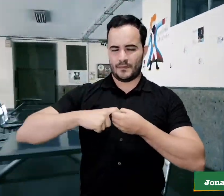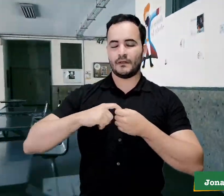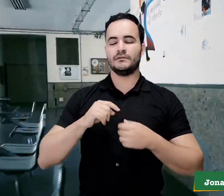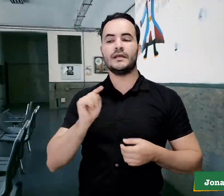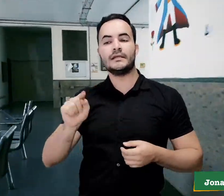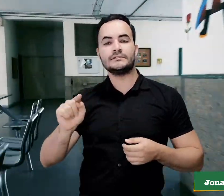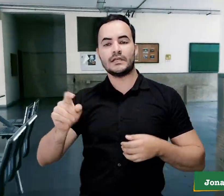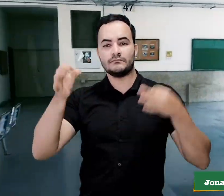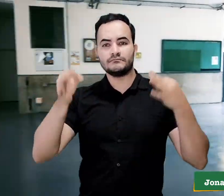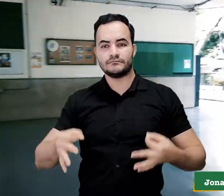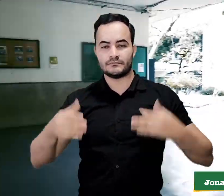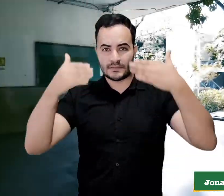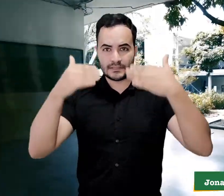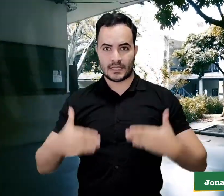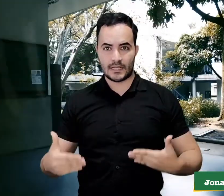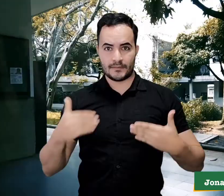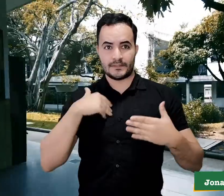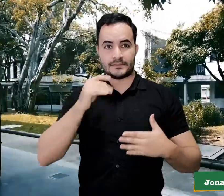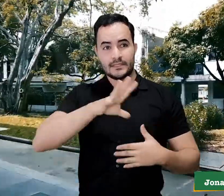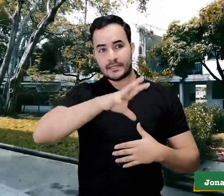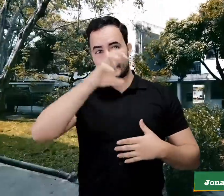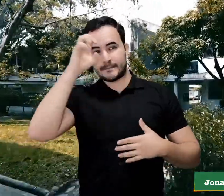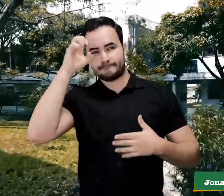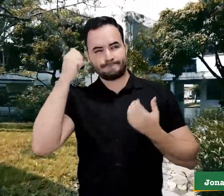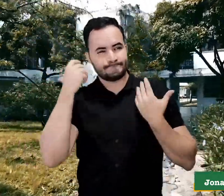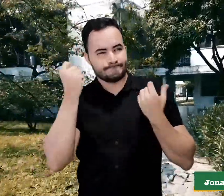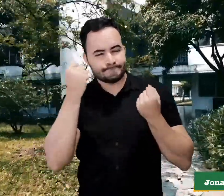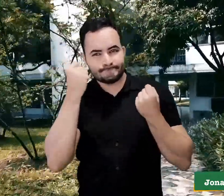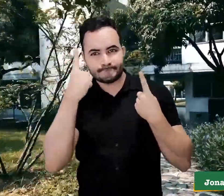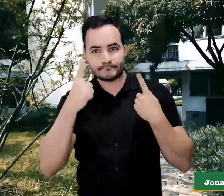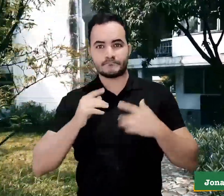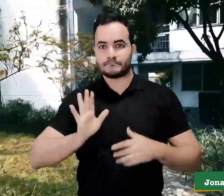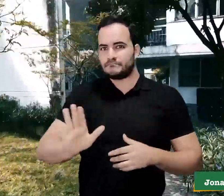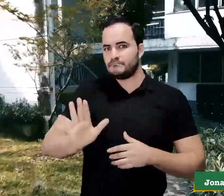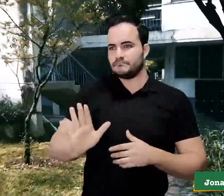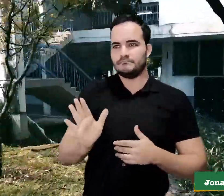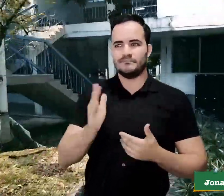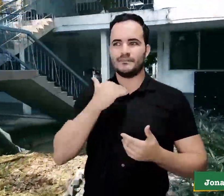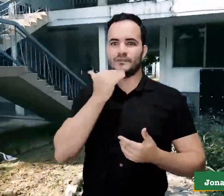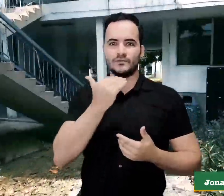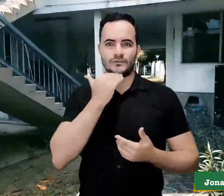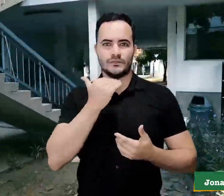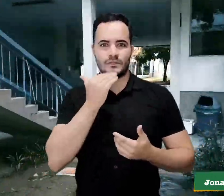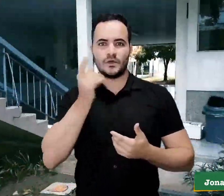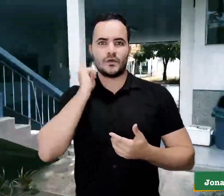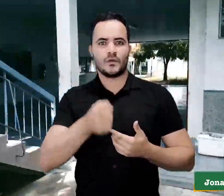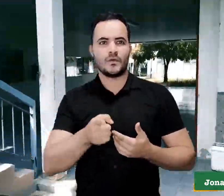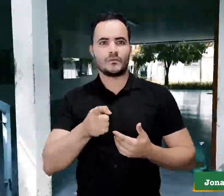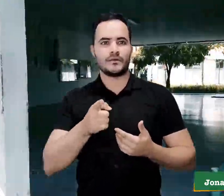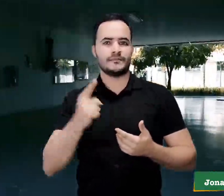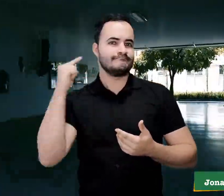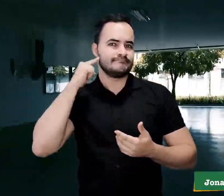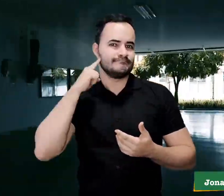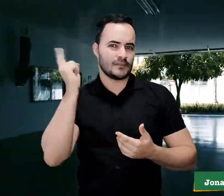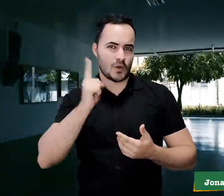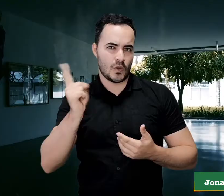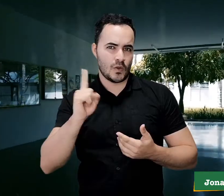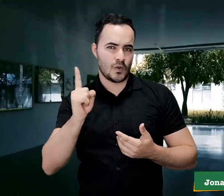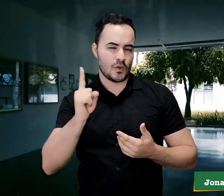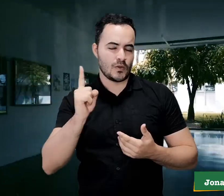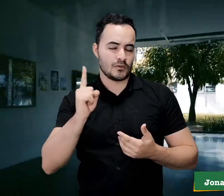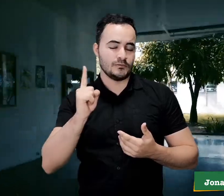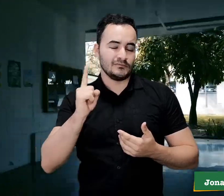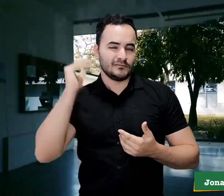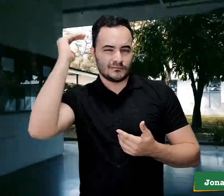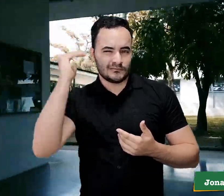tiene una discapacidad para poder entender, porque tiene bajo escucha, para